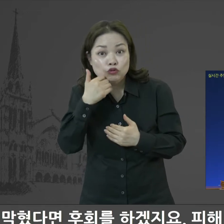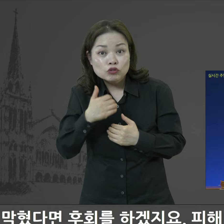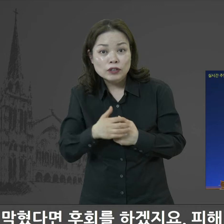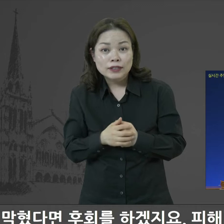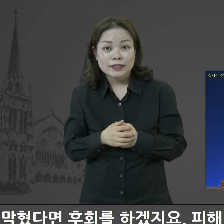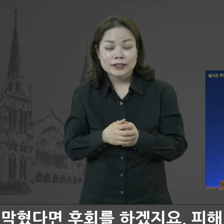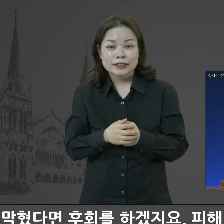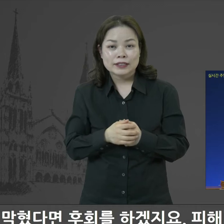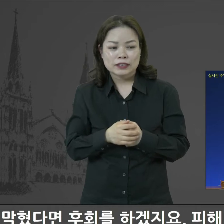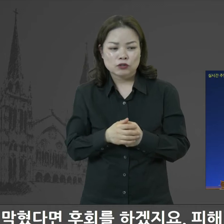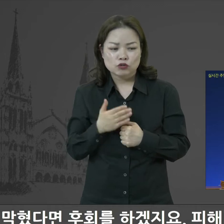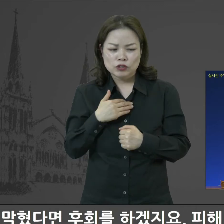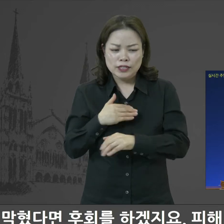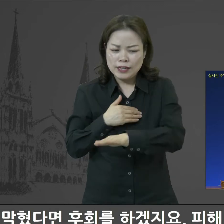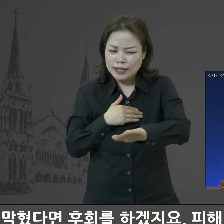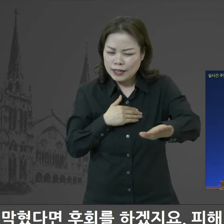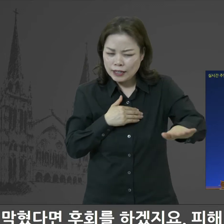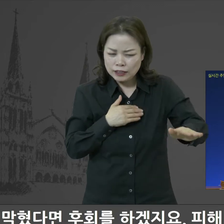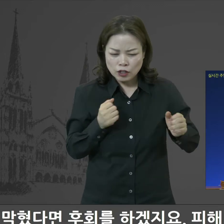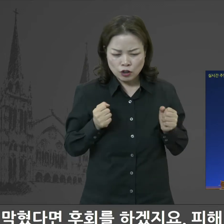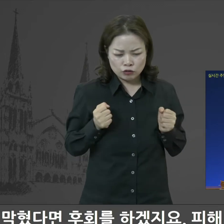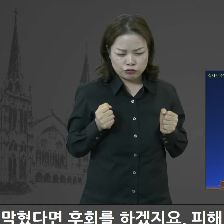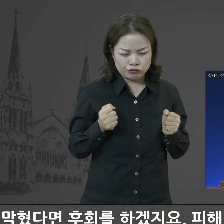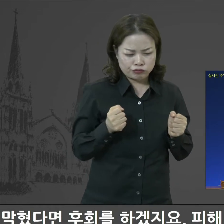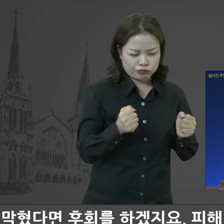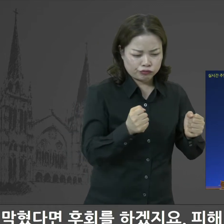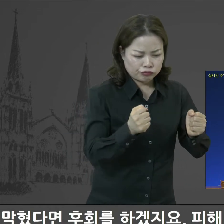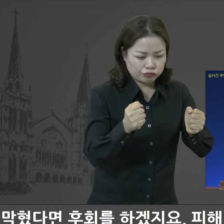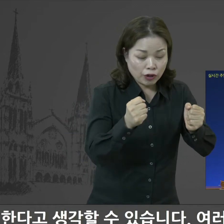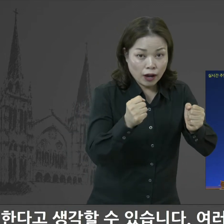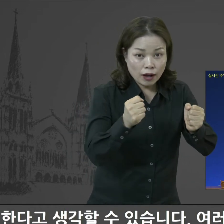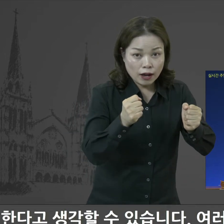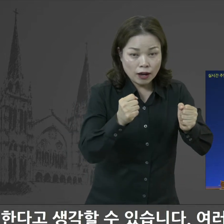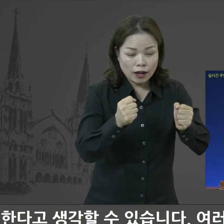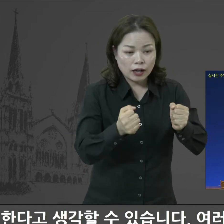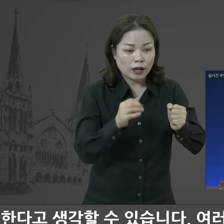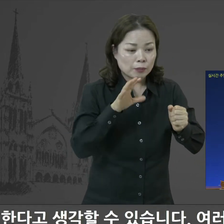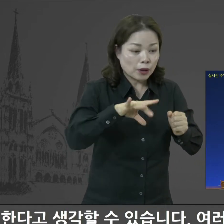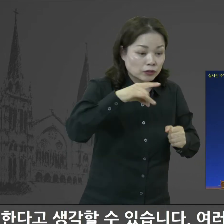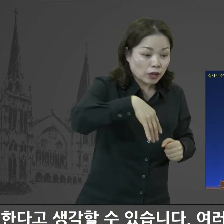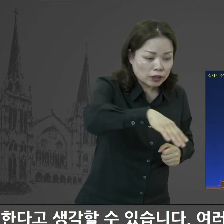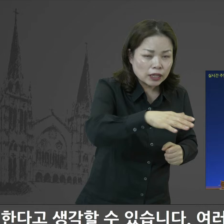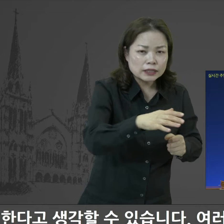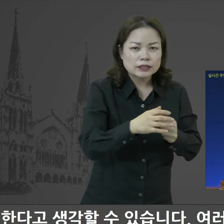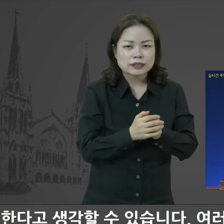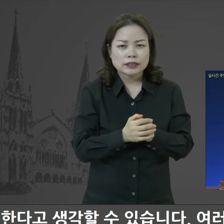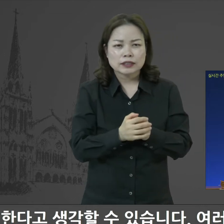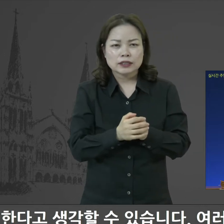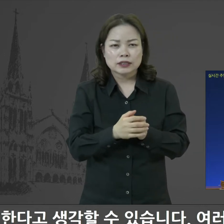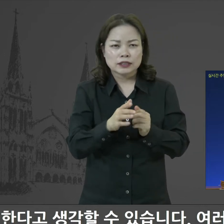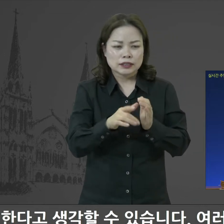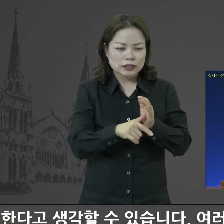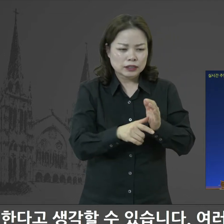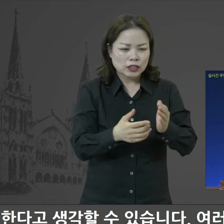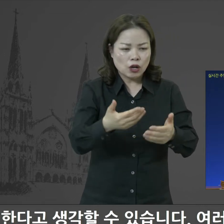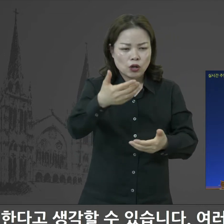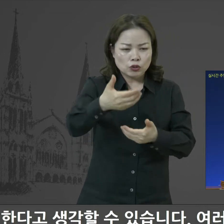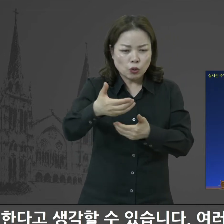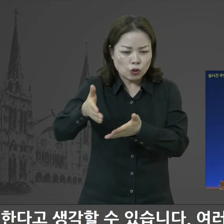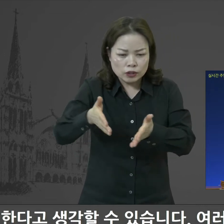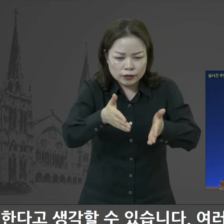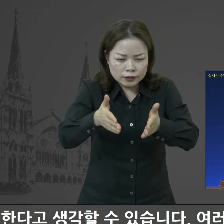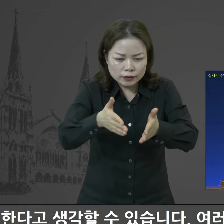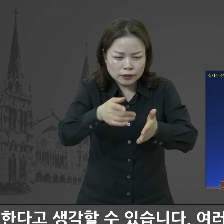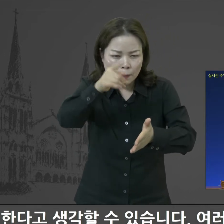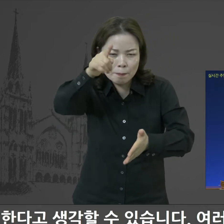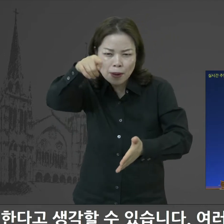누군가가 우리의 길을, 우리가 운전하는 길을 앞에서 가면서 그 시시각각 그 도로의 상황들을 다